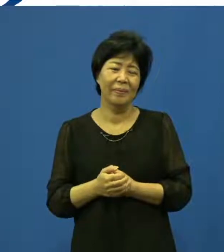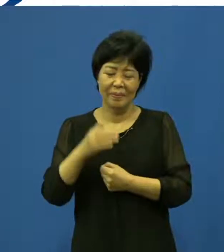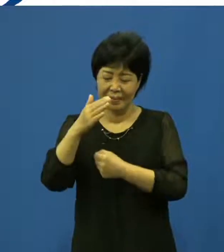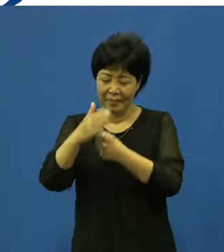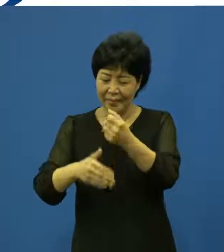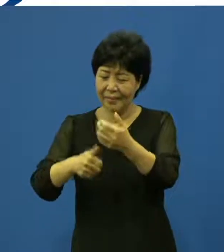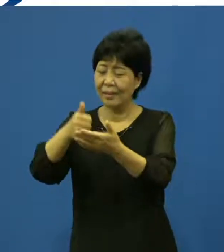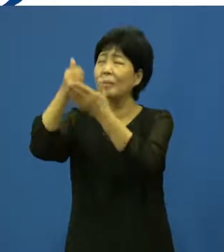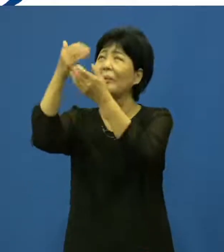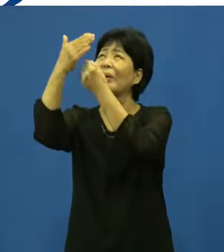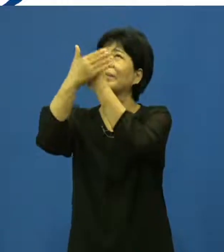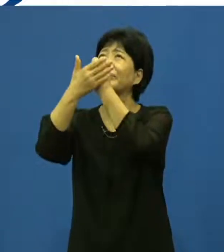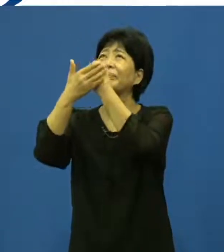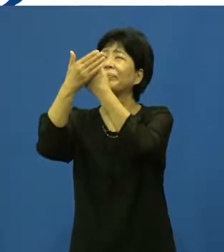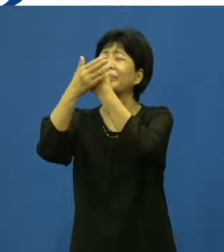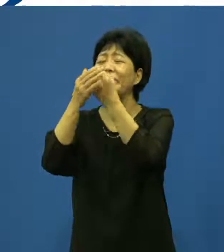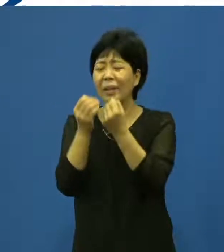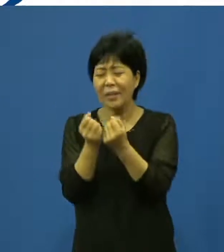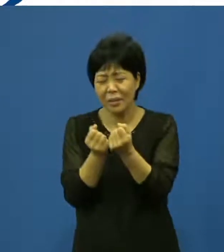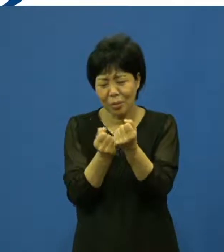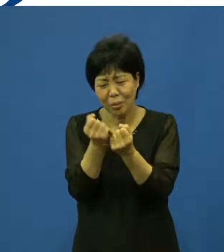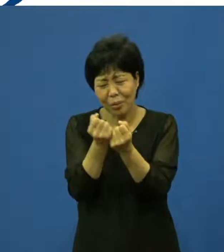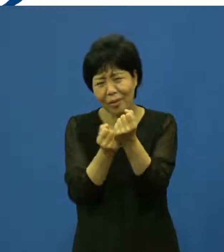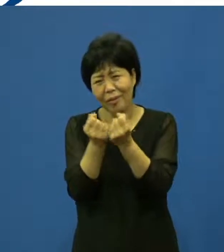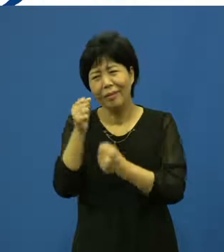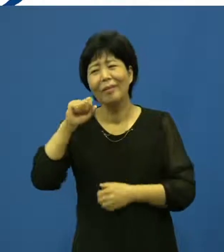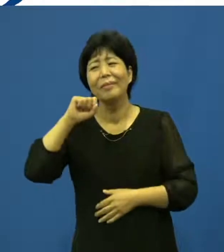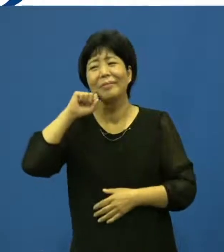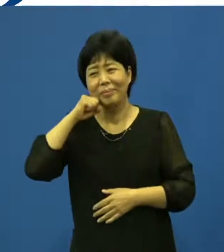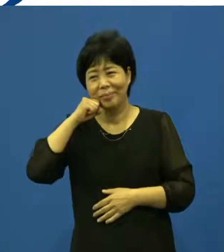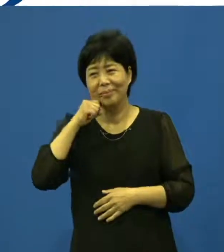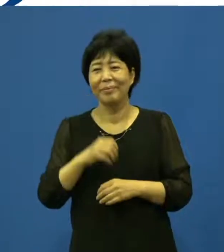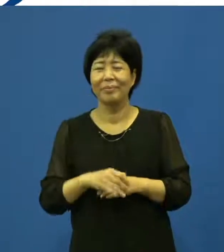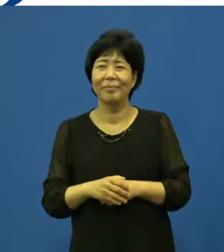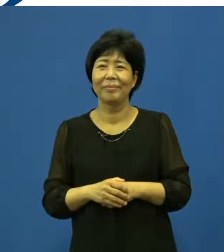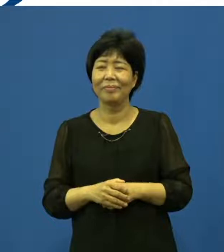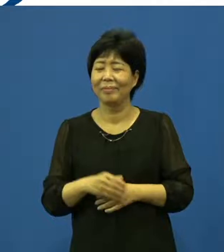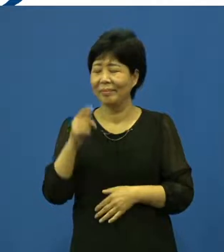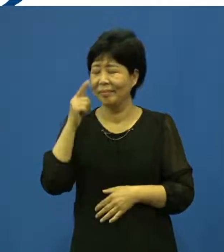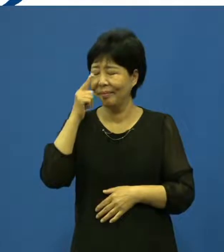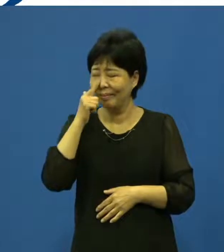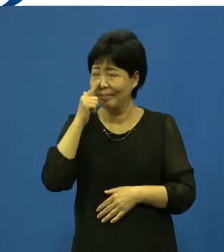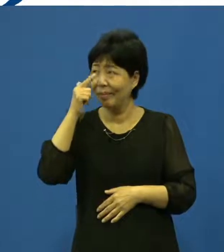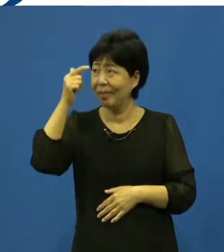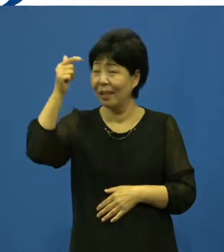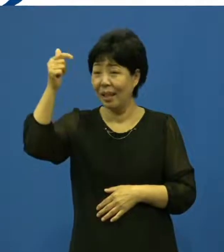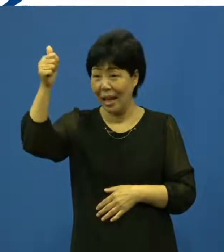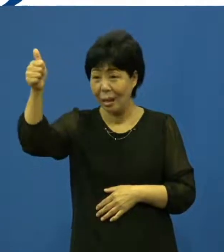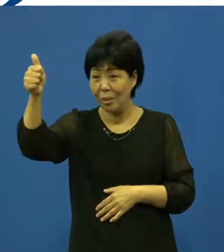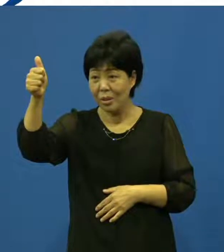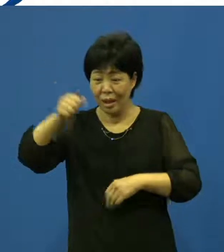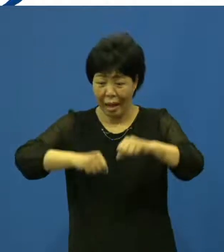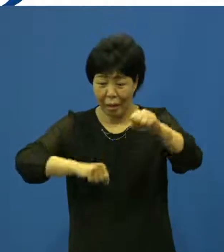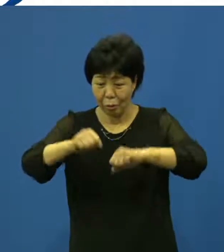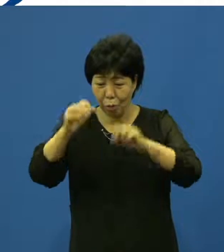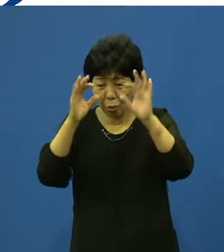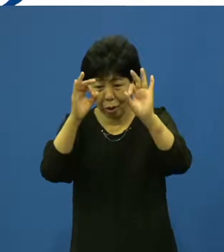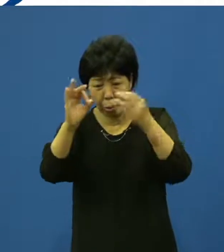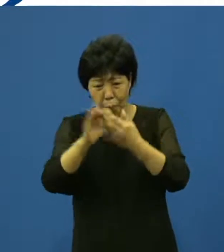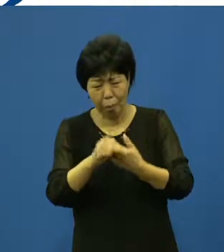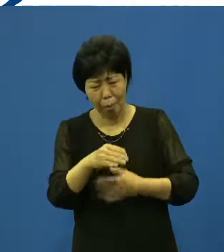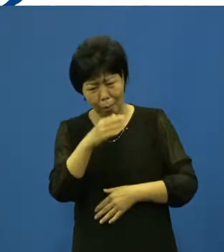하나님의 은혜를 설명하기 어려운 이유가 여기 있습니다. 이 아버지가 이 바보 같은 행동을 하는 거예요.